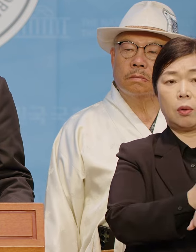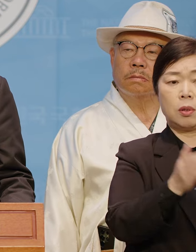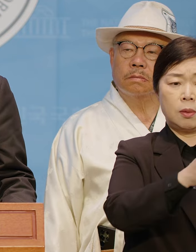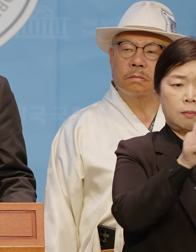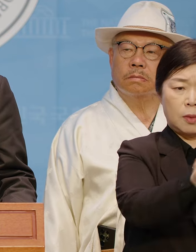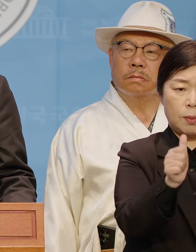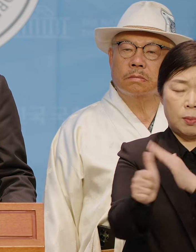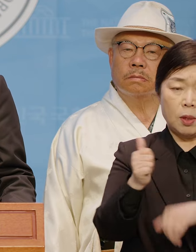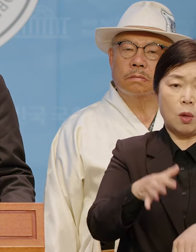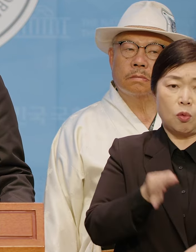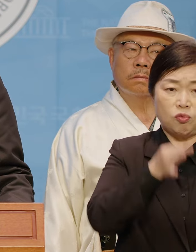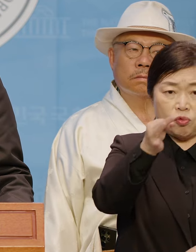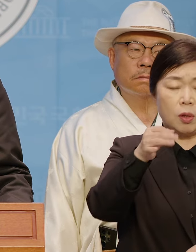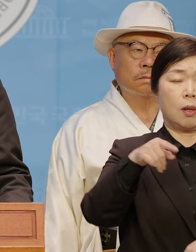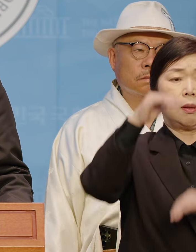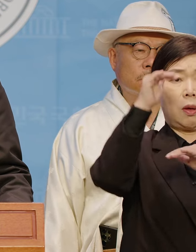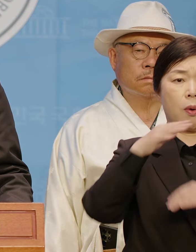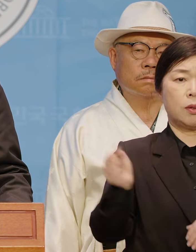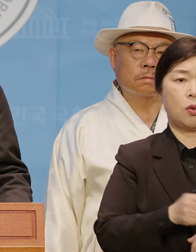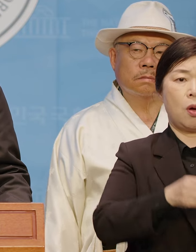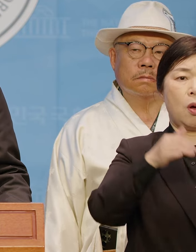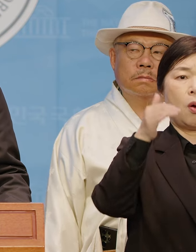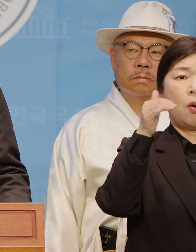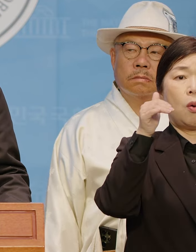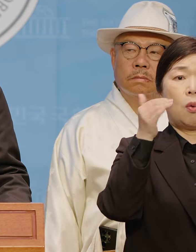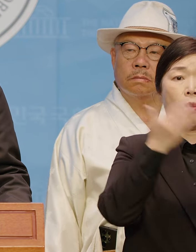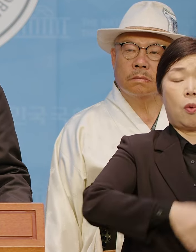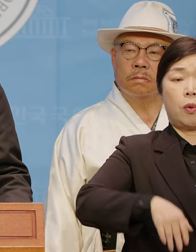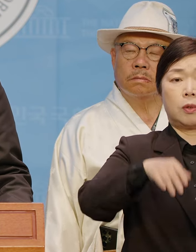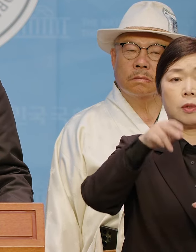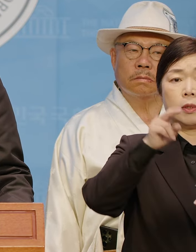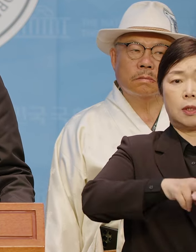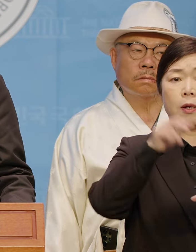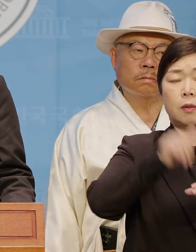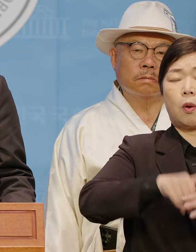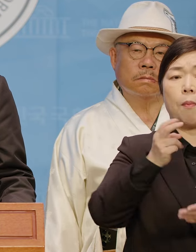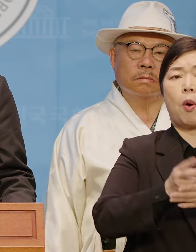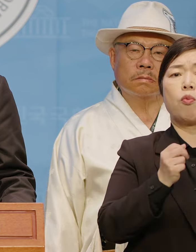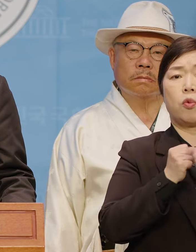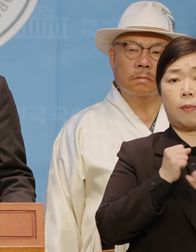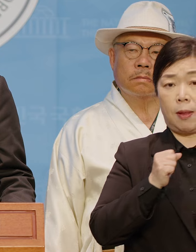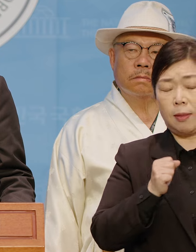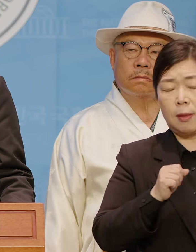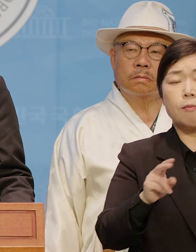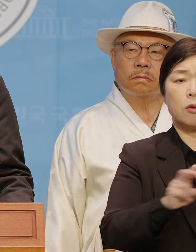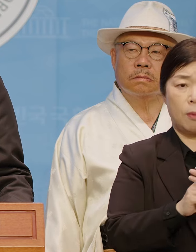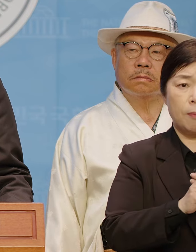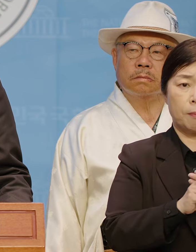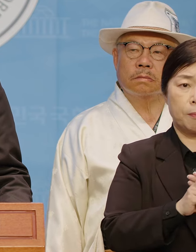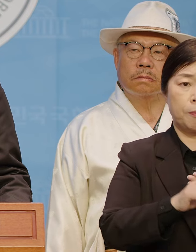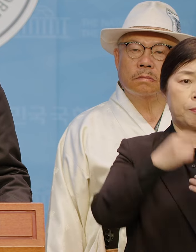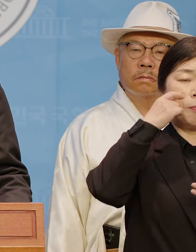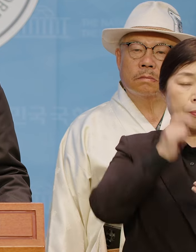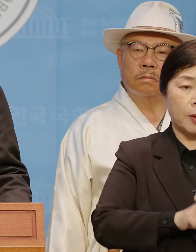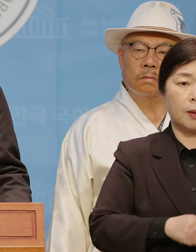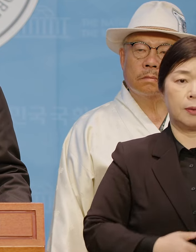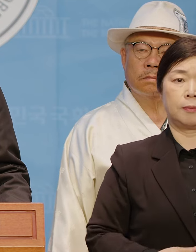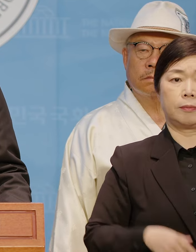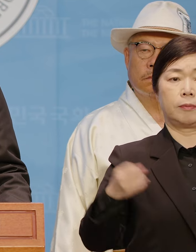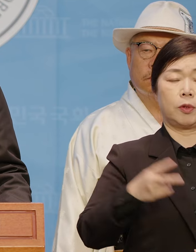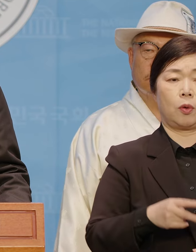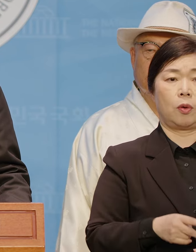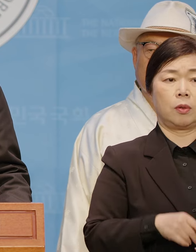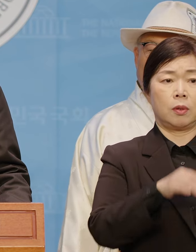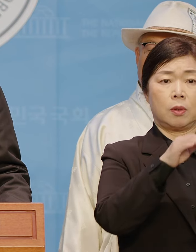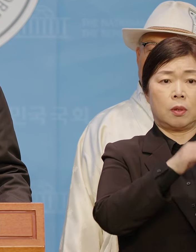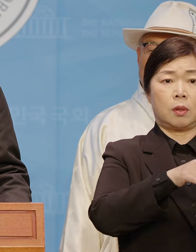방문에 금품을 주겠다는 내용으로 공직선거법 위반에 해당될 수 있는 불법 행위가 적발되기도 하였습니다 또한 국구